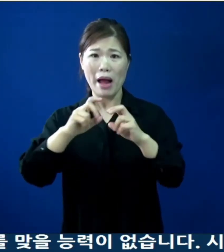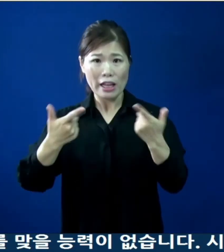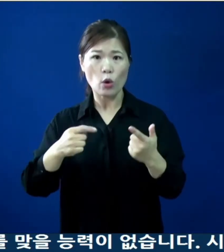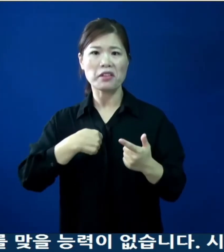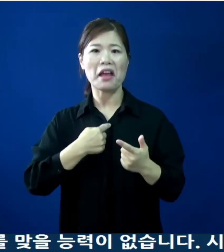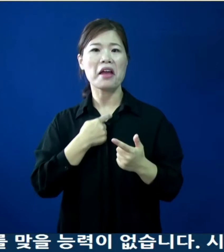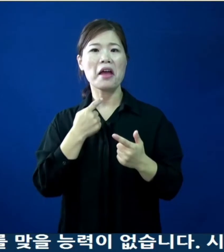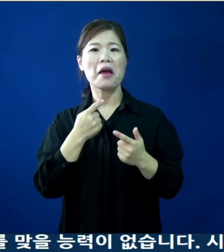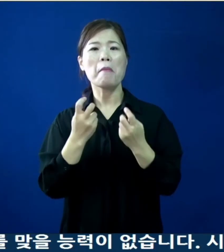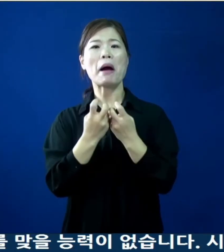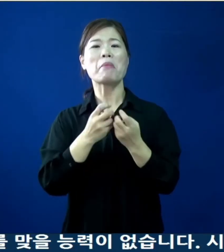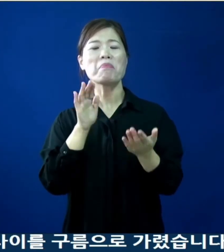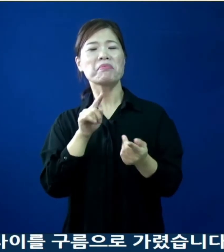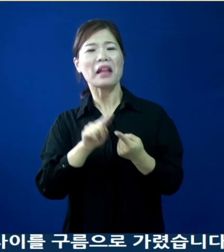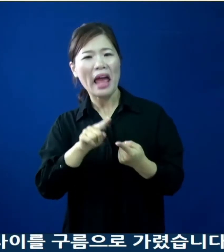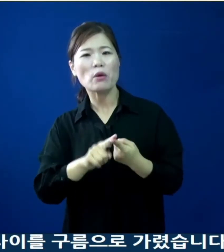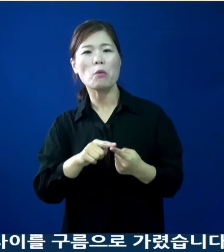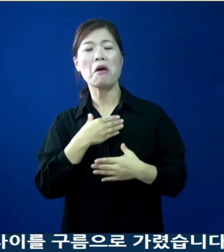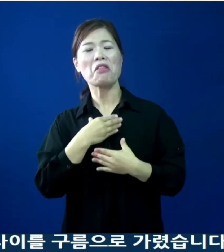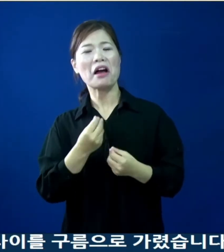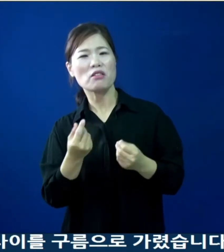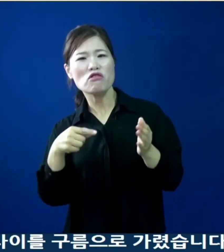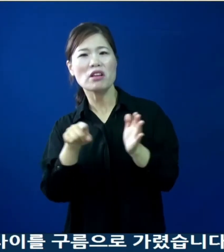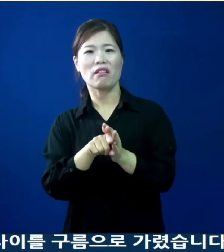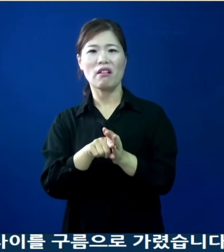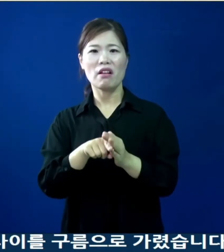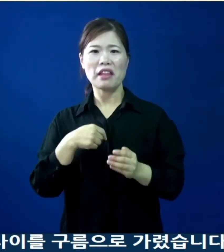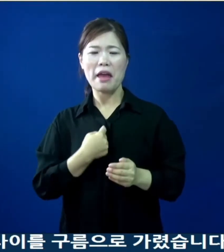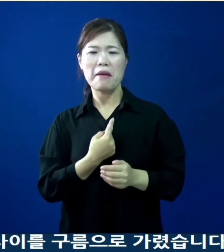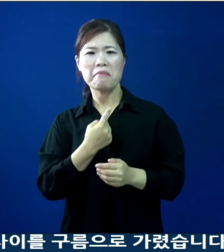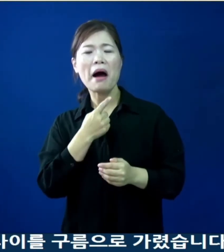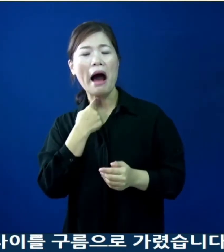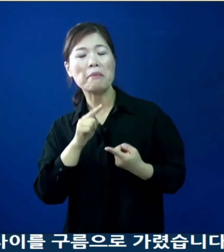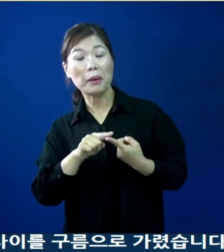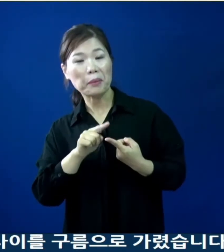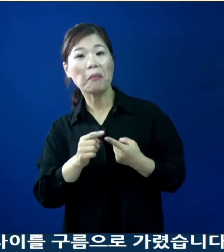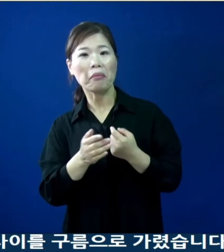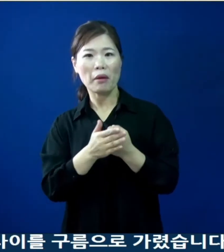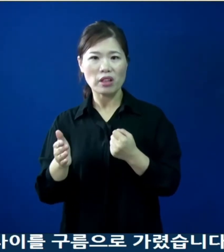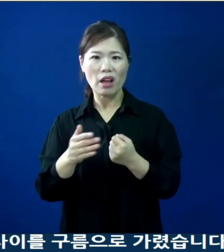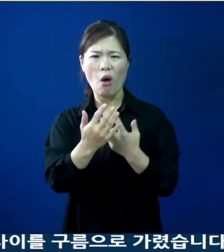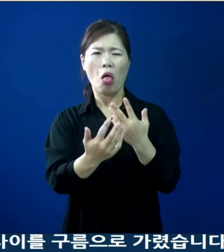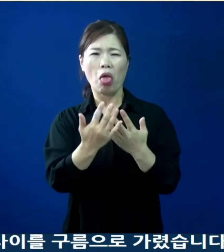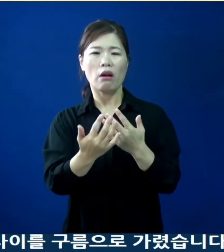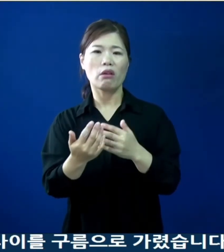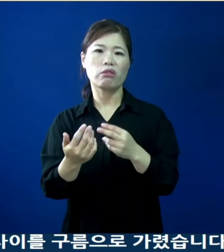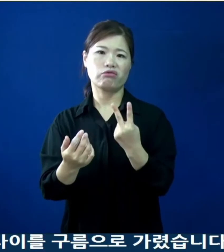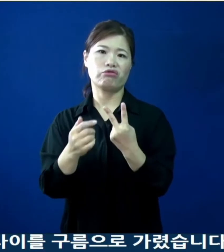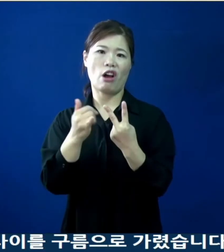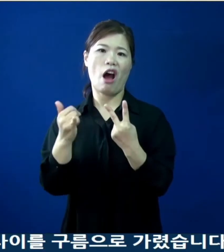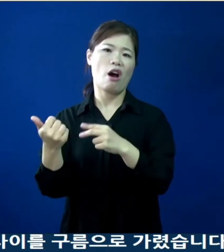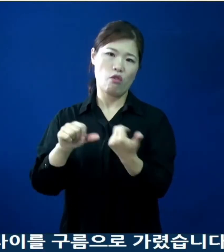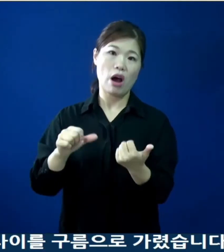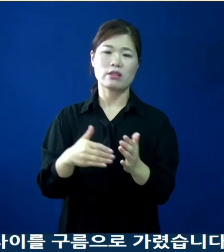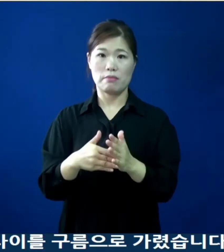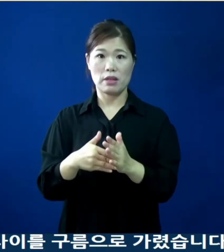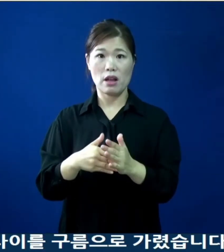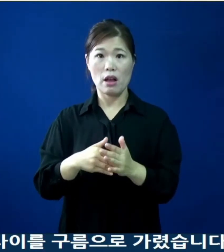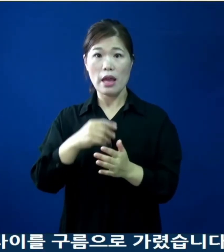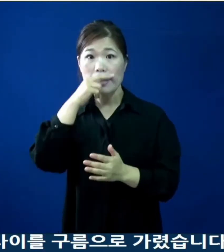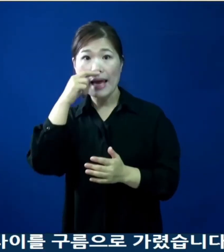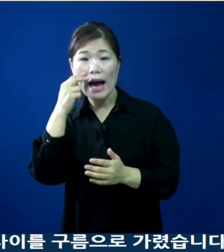좀 편하자고, 혹은 이게 좋을 것 같아서 내 마음에 이게 더 맞으니까 했다가 큰일 난 거죠. 여러분, 향도 그랬다